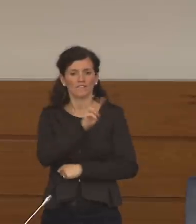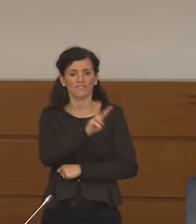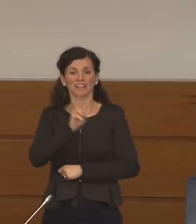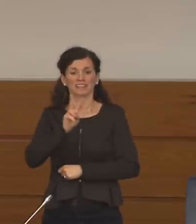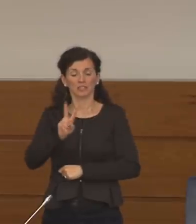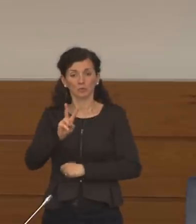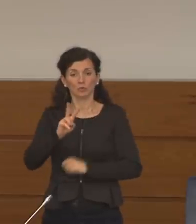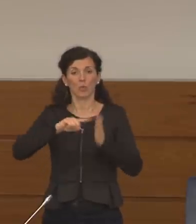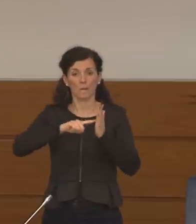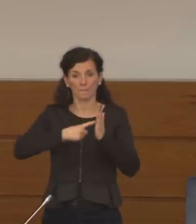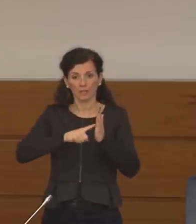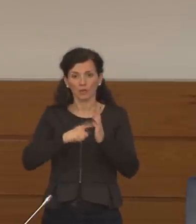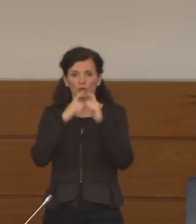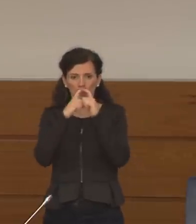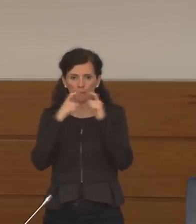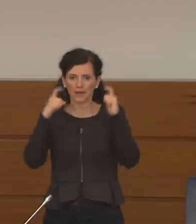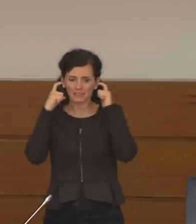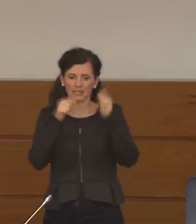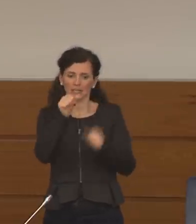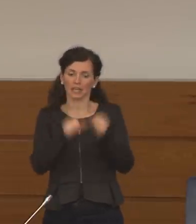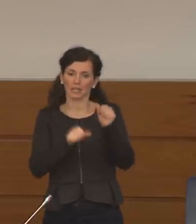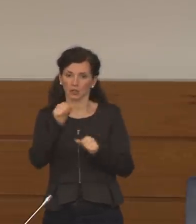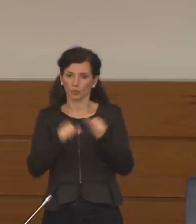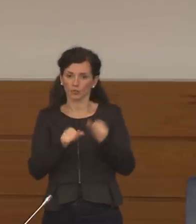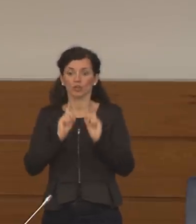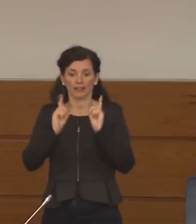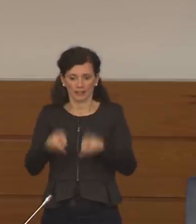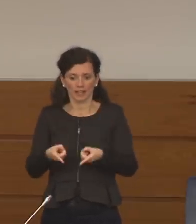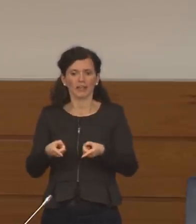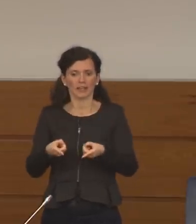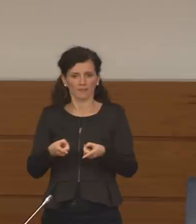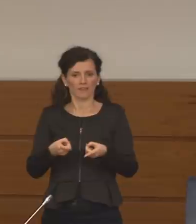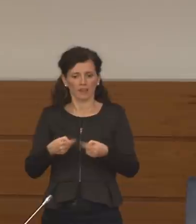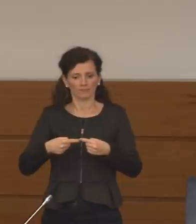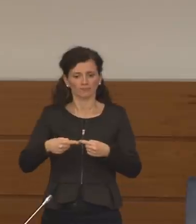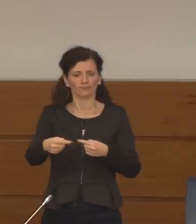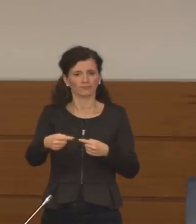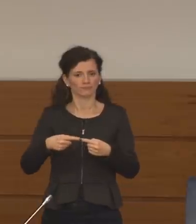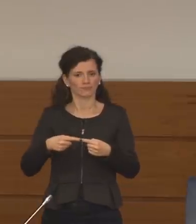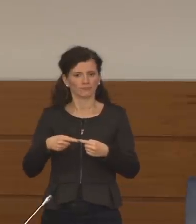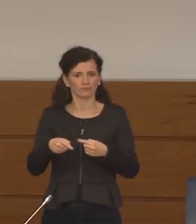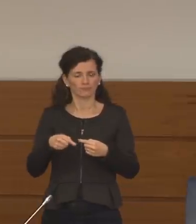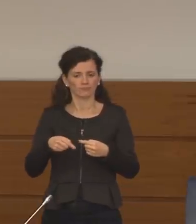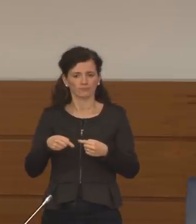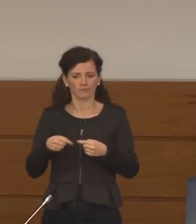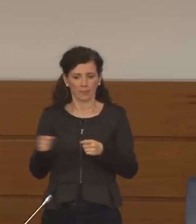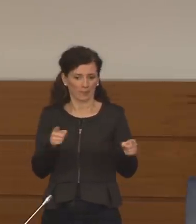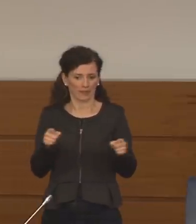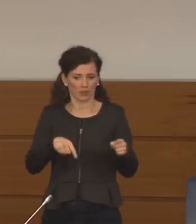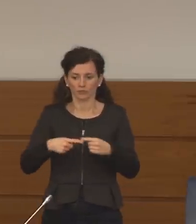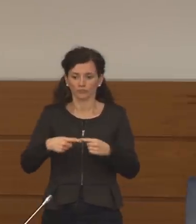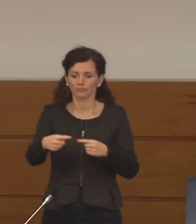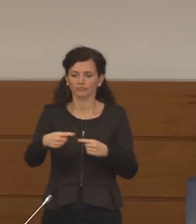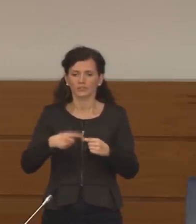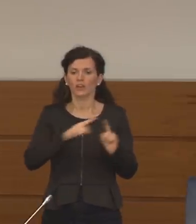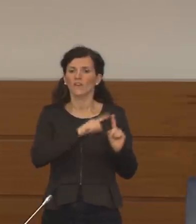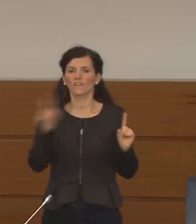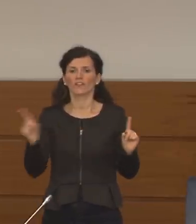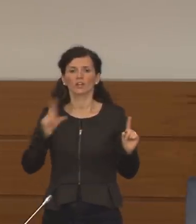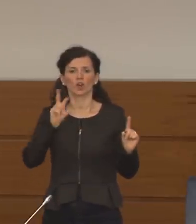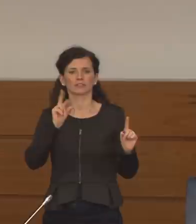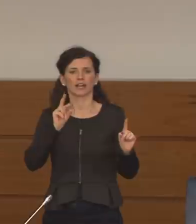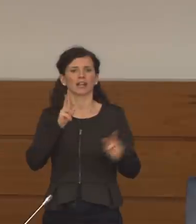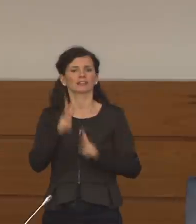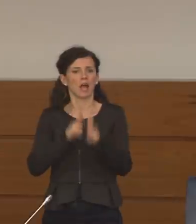milioni di mascherine chirurgiche che dovranno arrivare nel questo periodo fino al 30 di